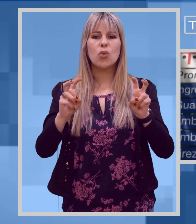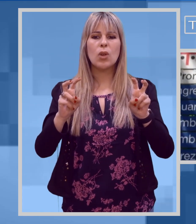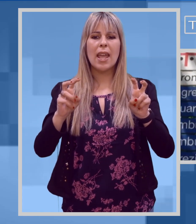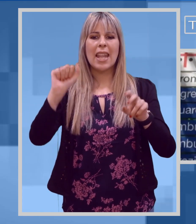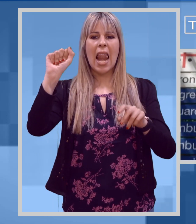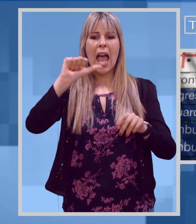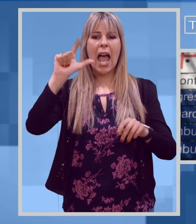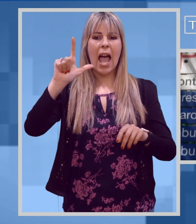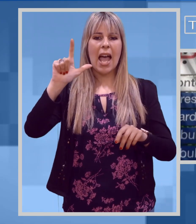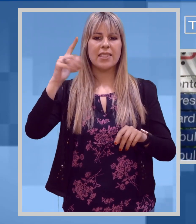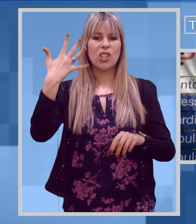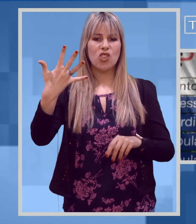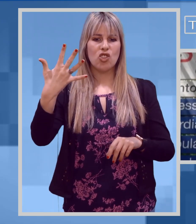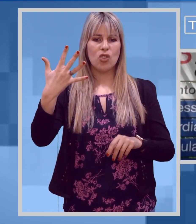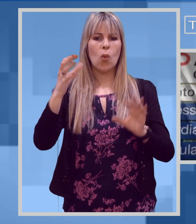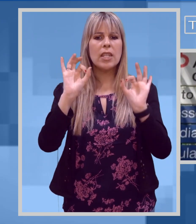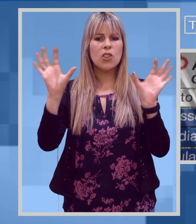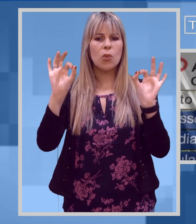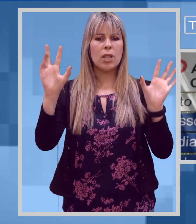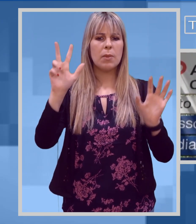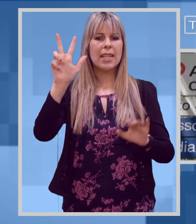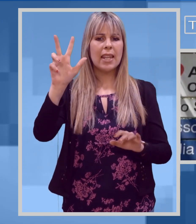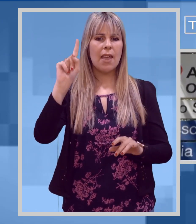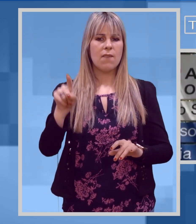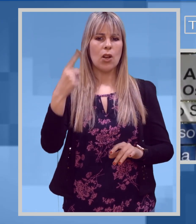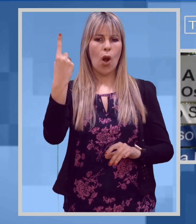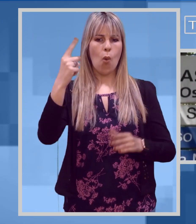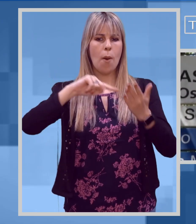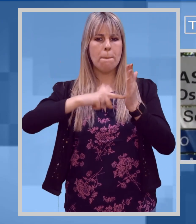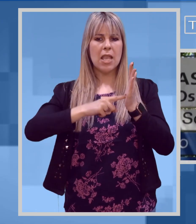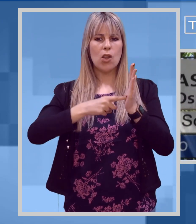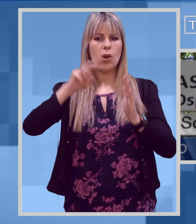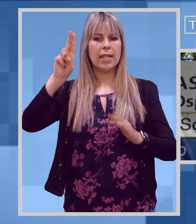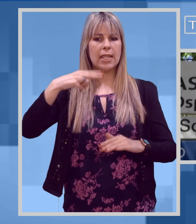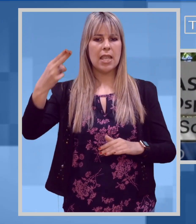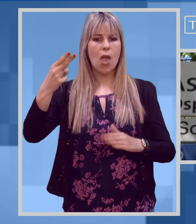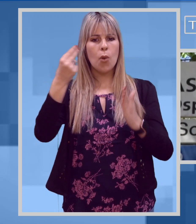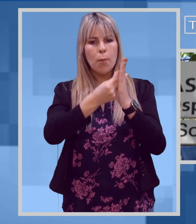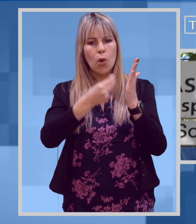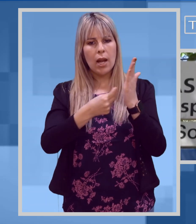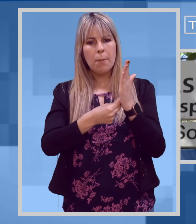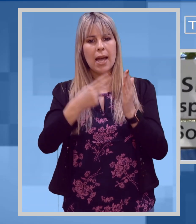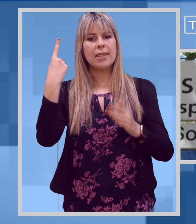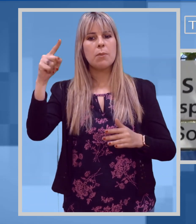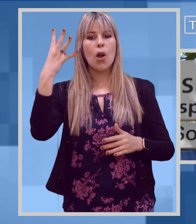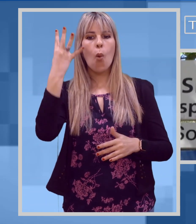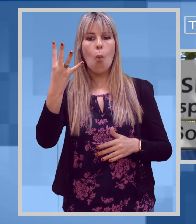Apparecchiature nei presidi dell'ASL 5 disponibili 3,1 milioni di euro programmati per